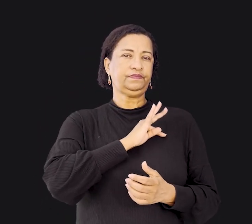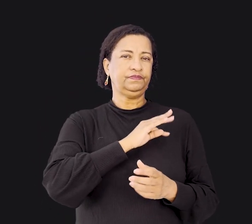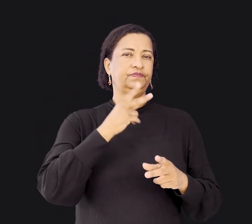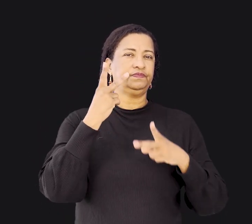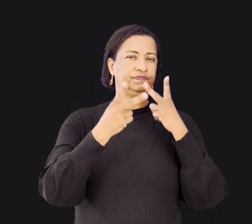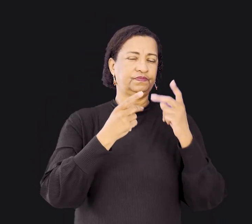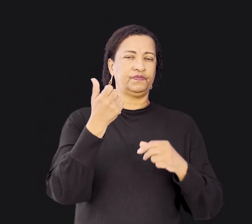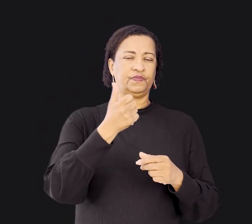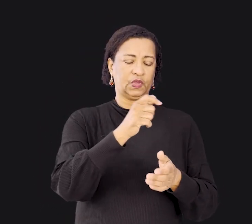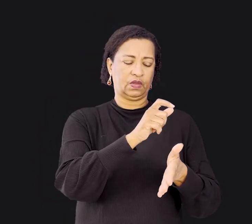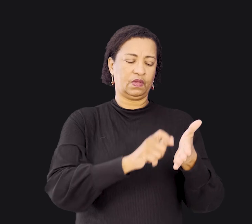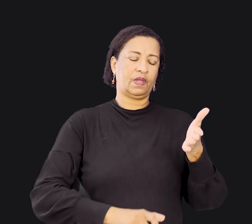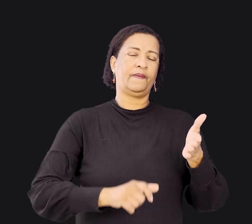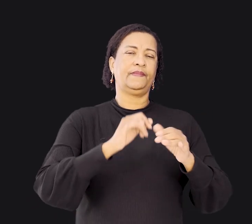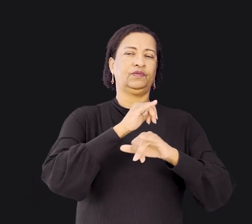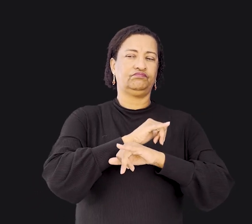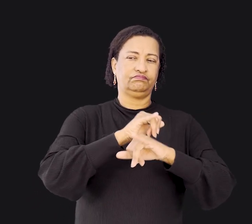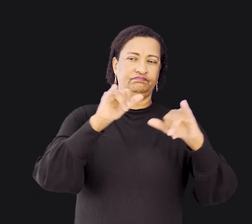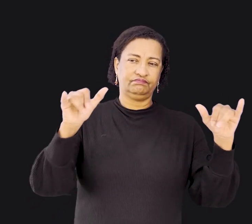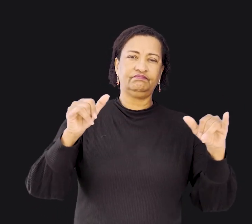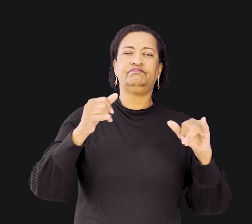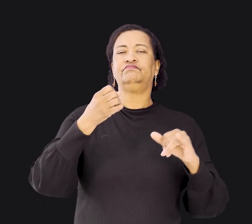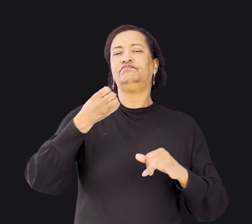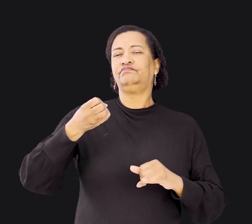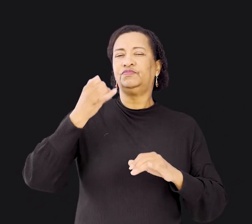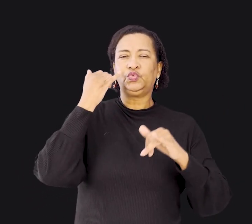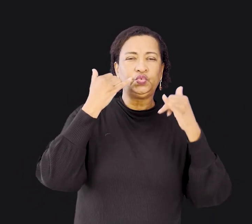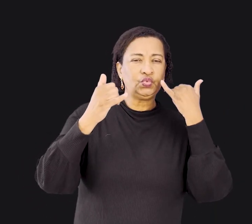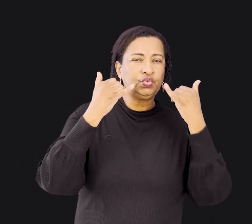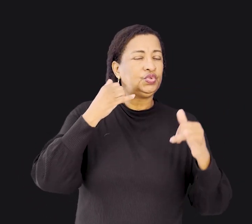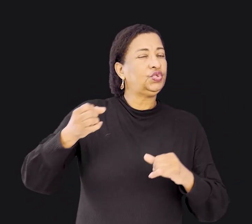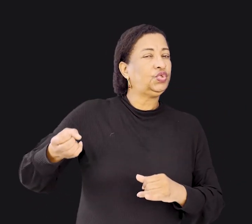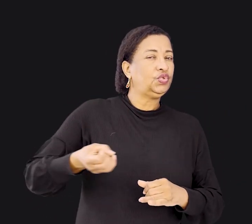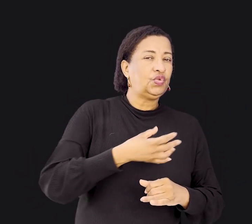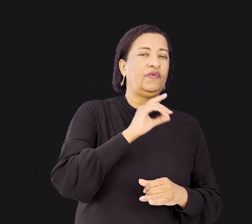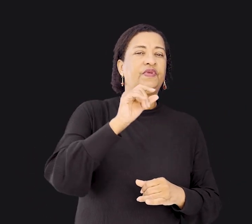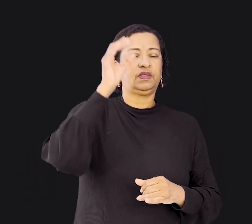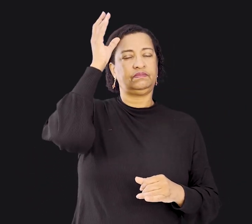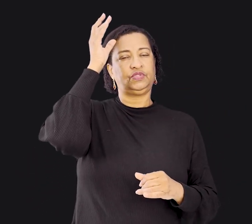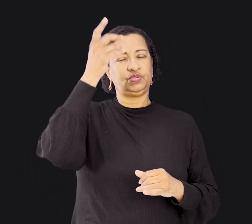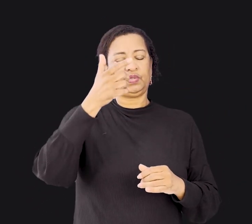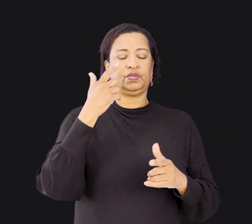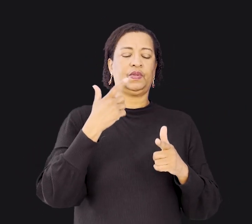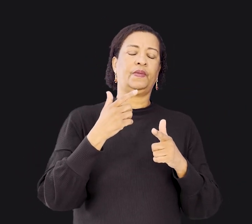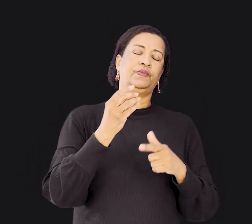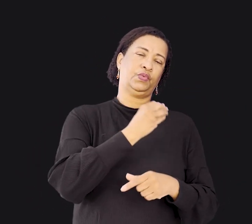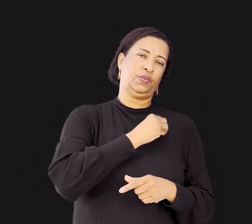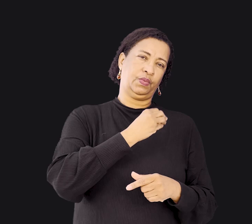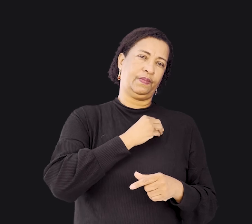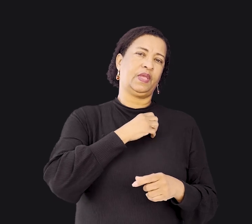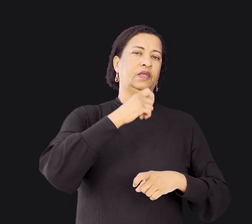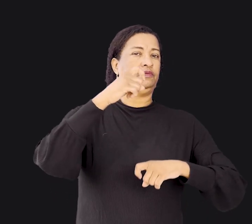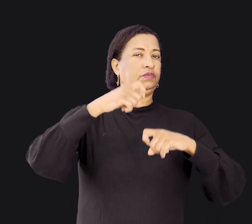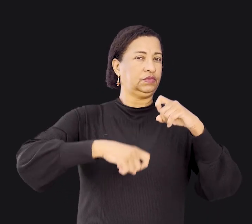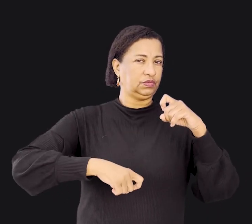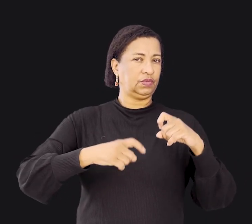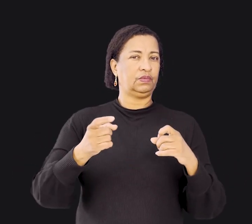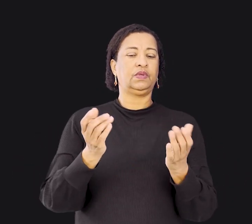primeiro capítulo anunciando as boas novas de que há solução para o problema do pecado sexual. A palavra de Deus.